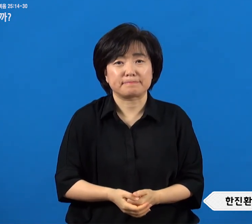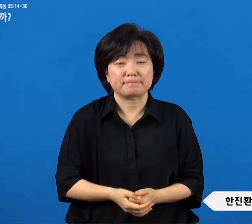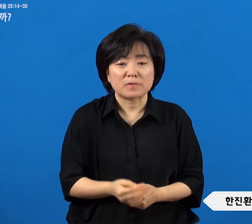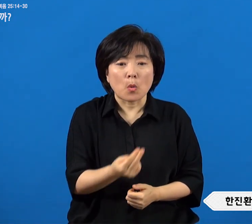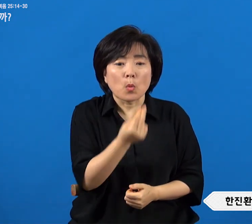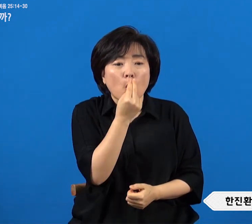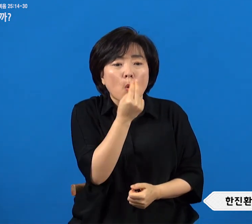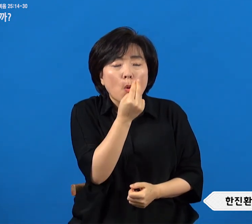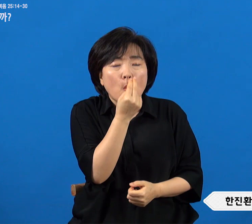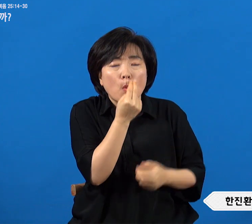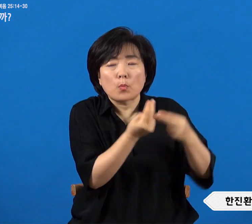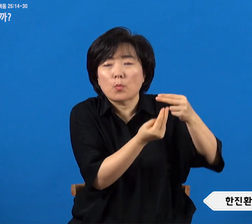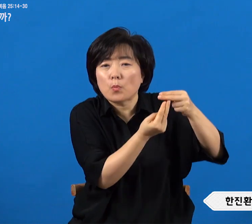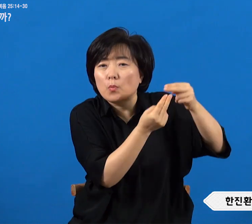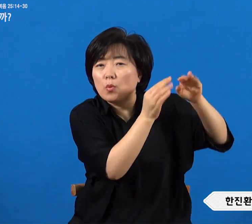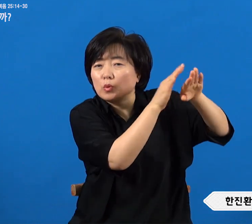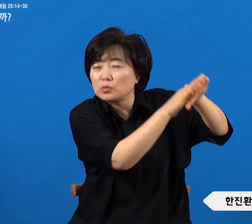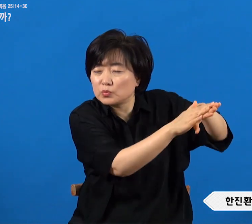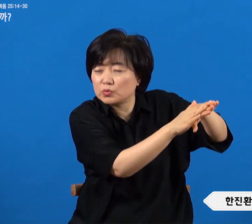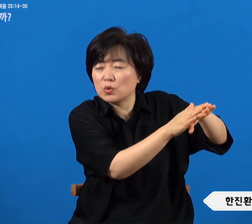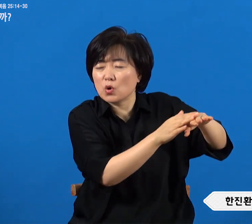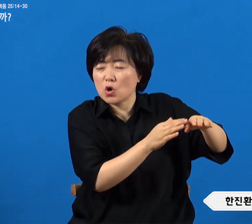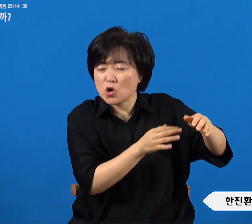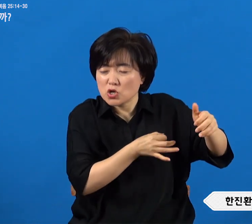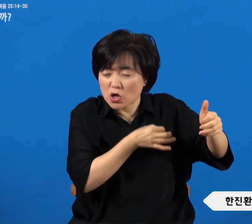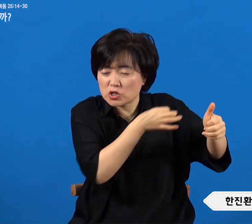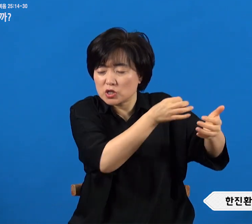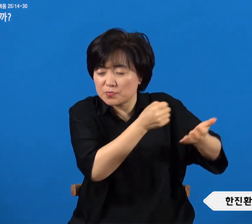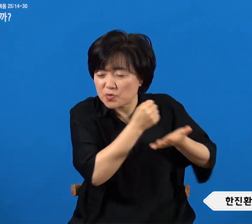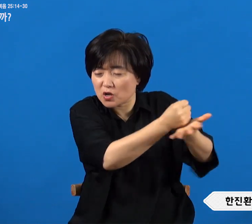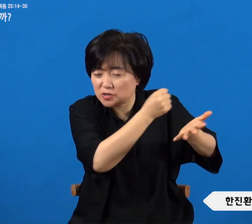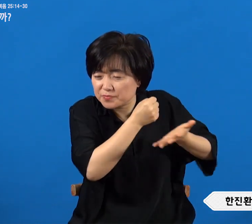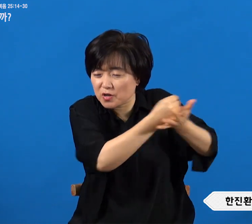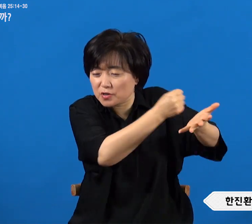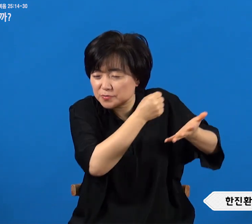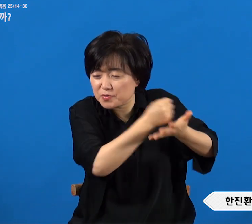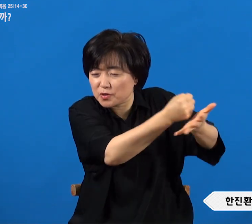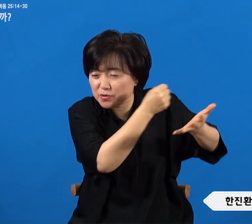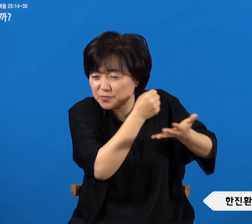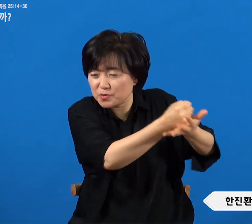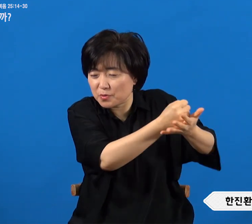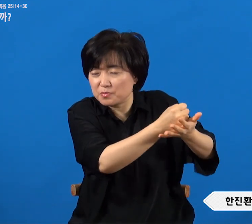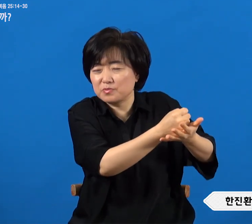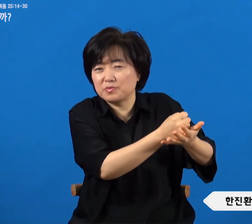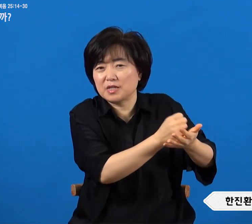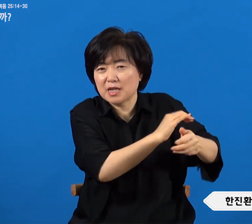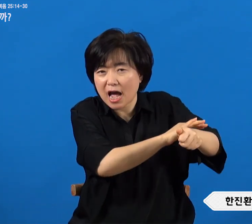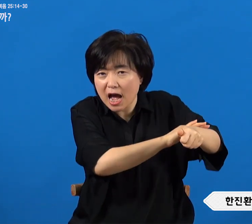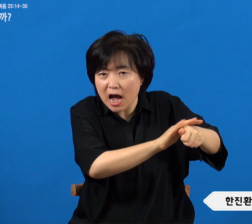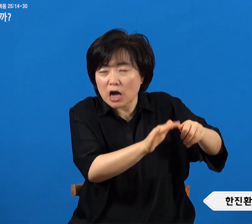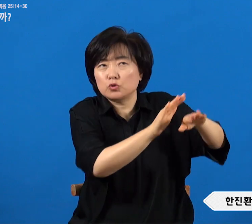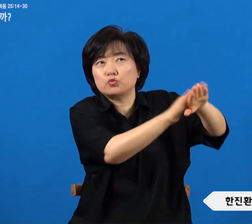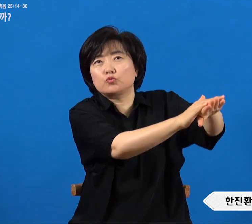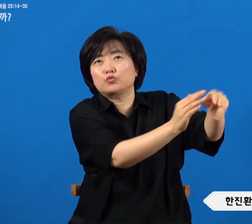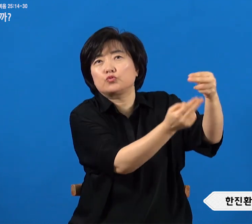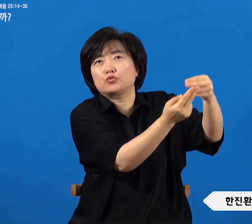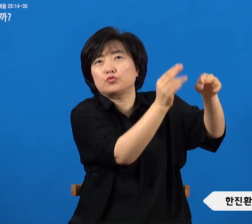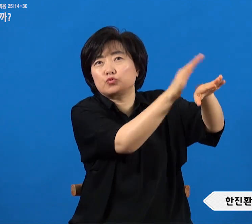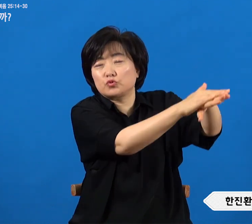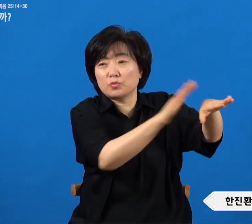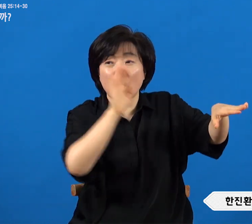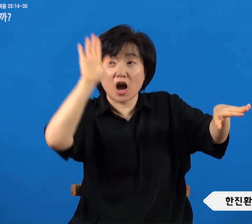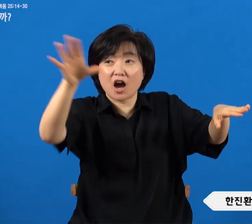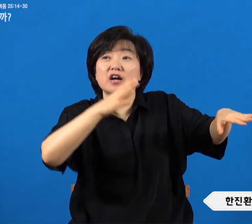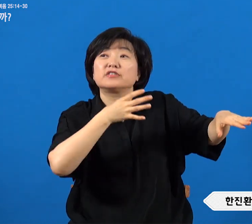보험 잘 들어놓고 연금 열심히 붓고 하면 노후는 걱정 없습니까? 성경은